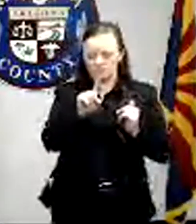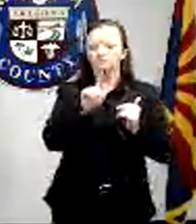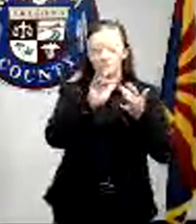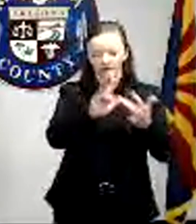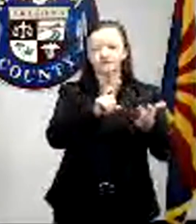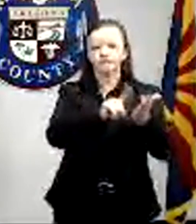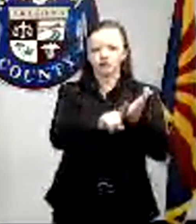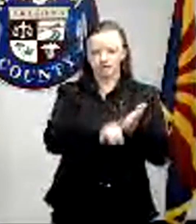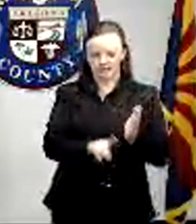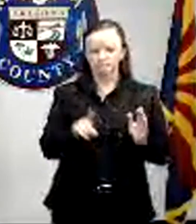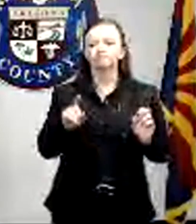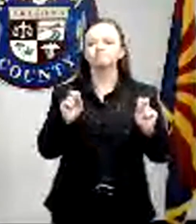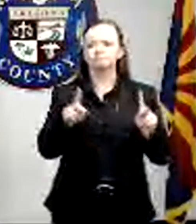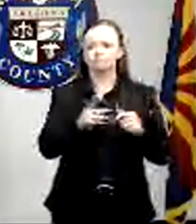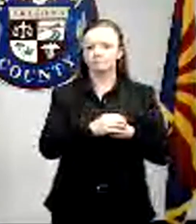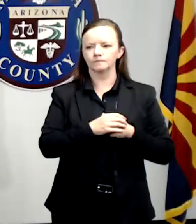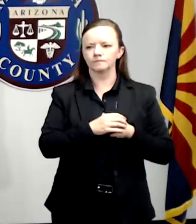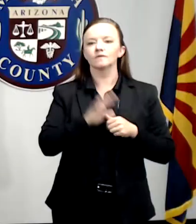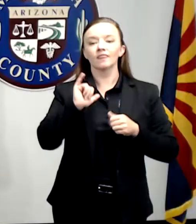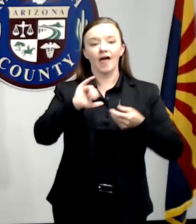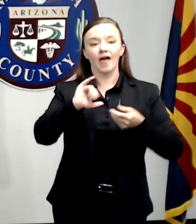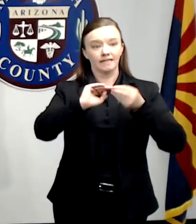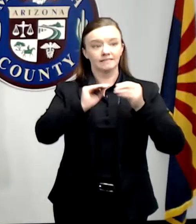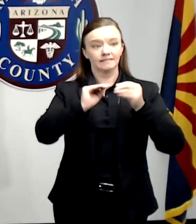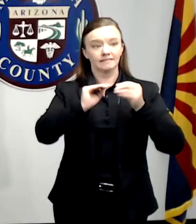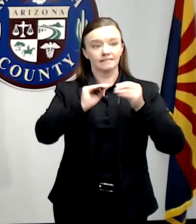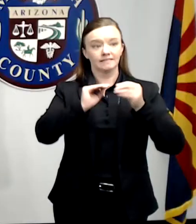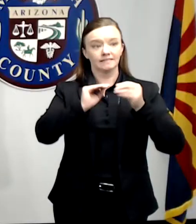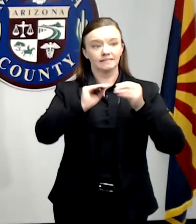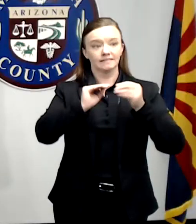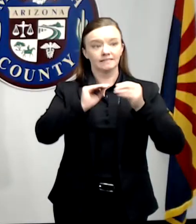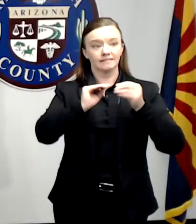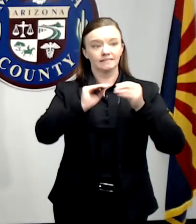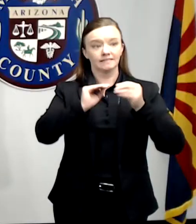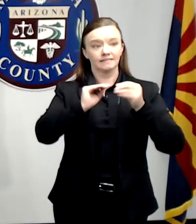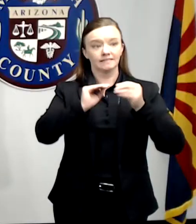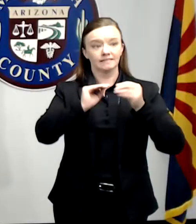Contact tracing, yes. Well, you're seeing that data every